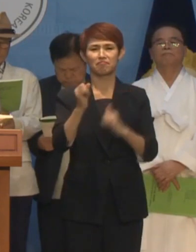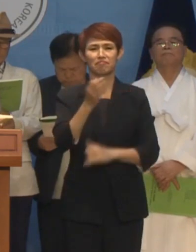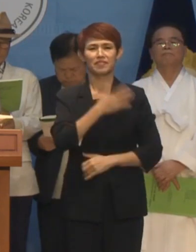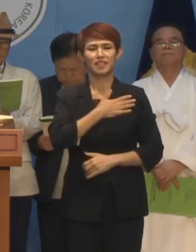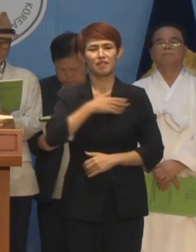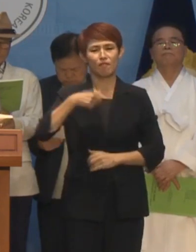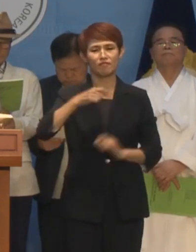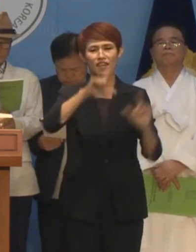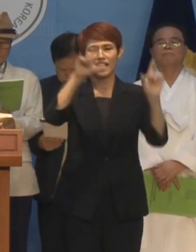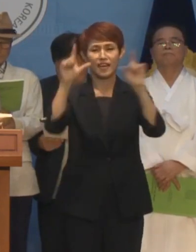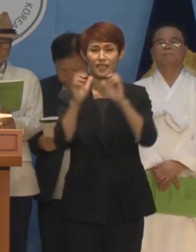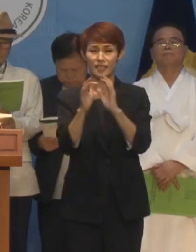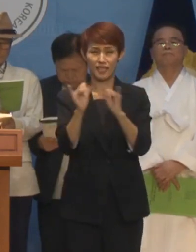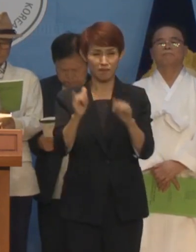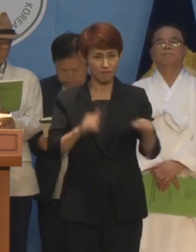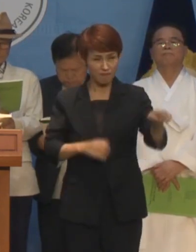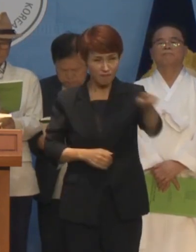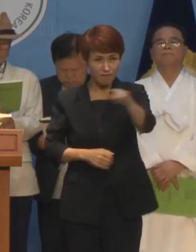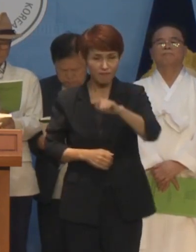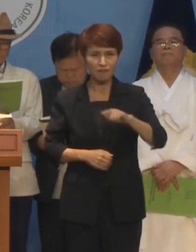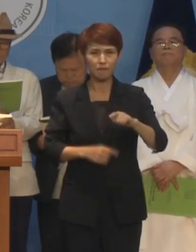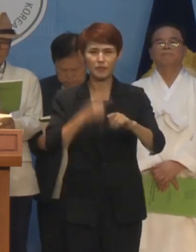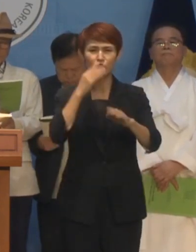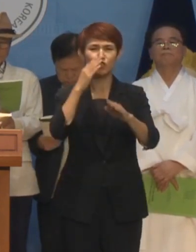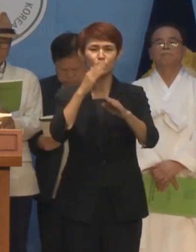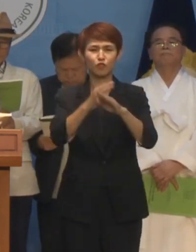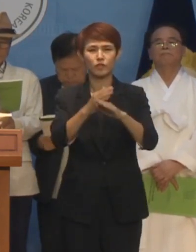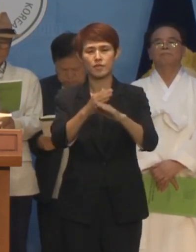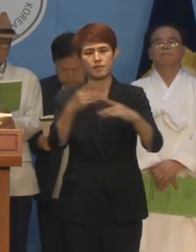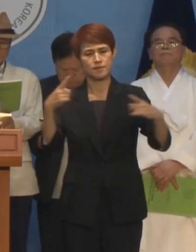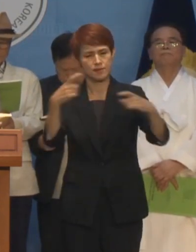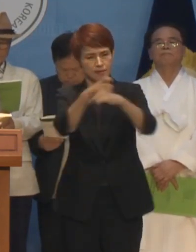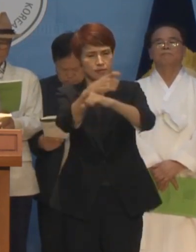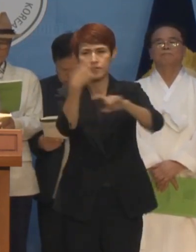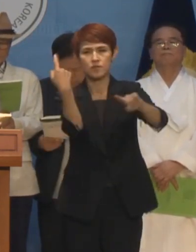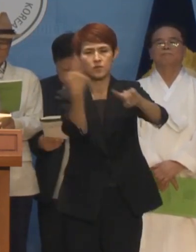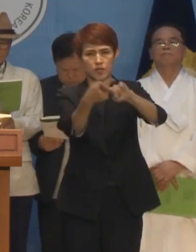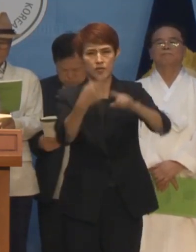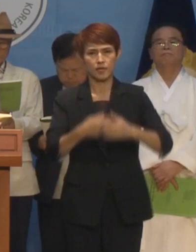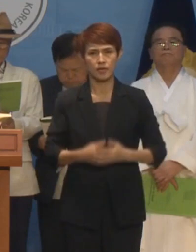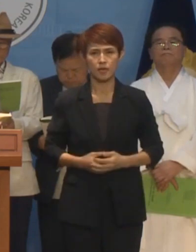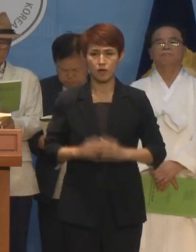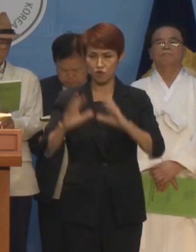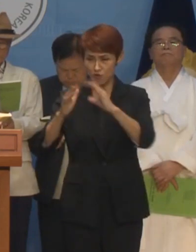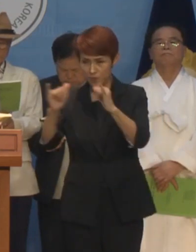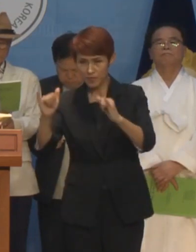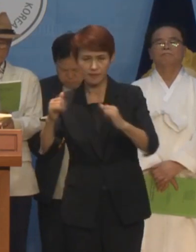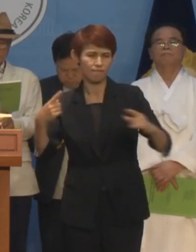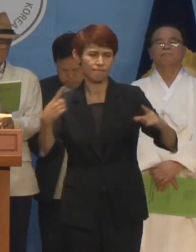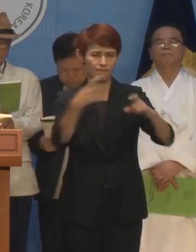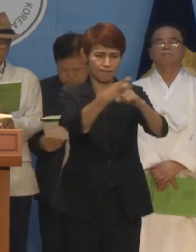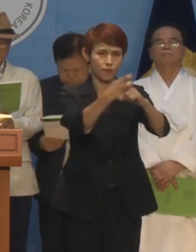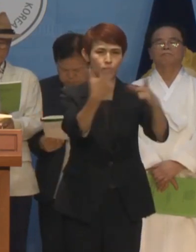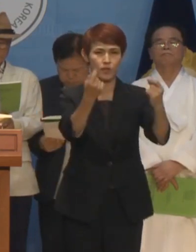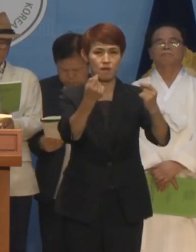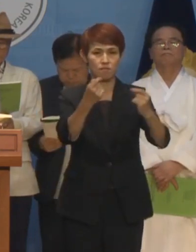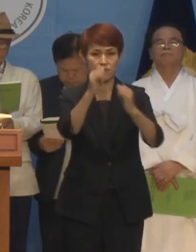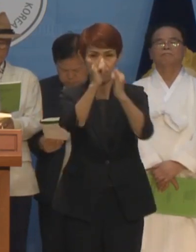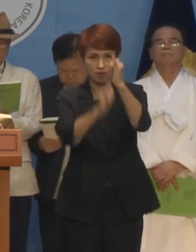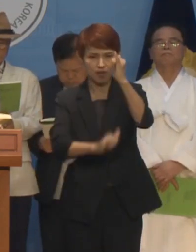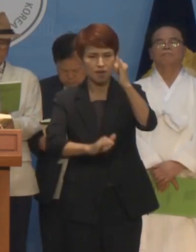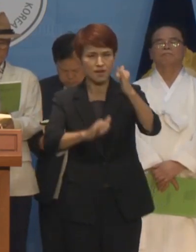누리는 자들은 민주주의의 적이자 국민 대중의 적이요 역사의